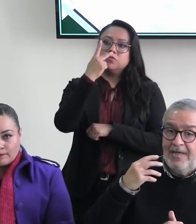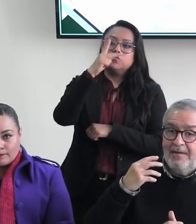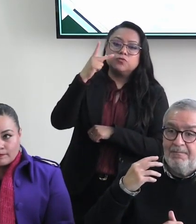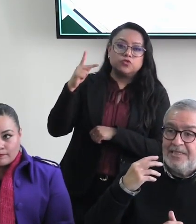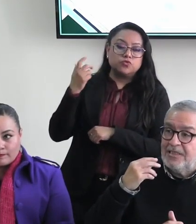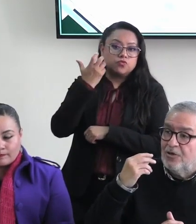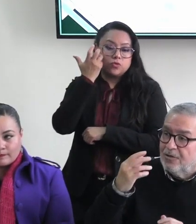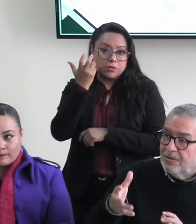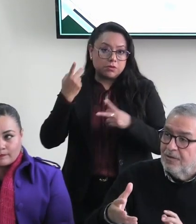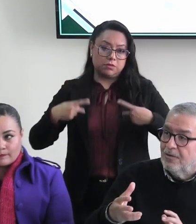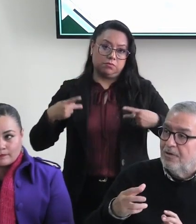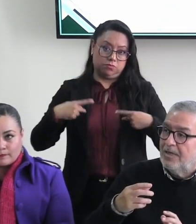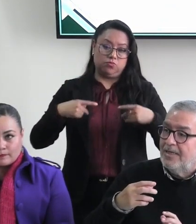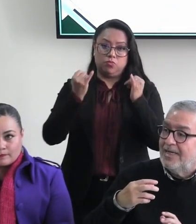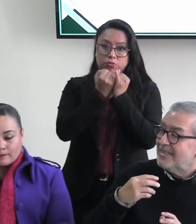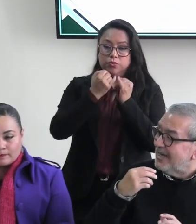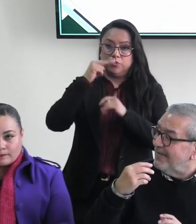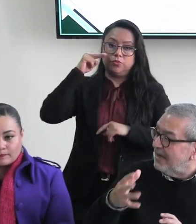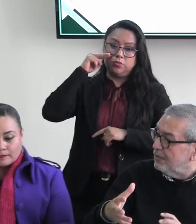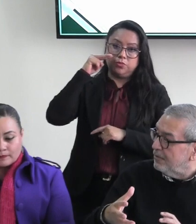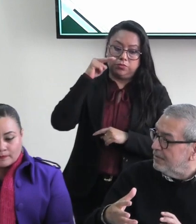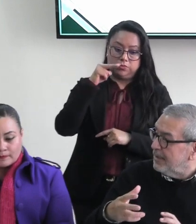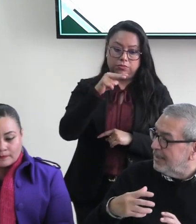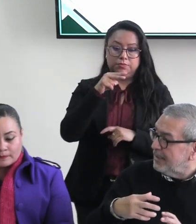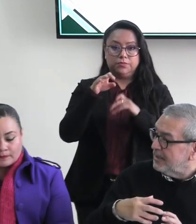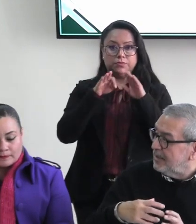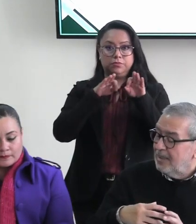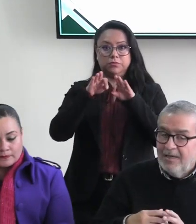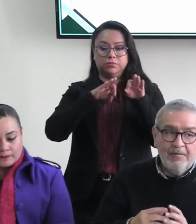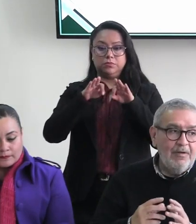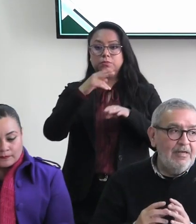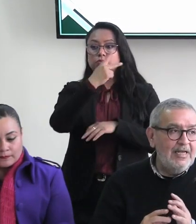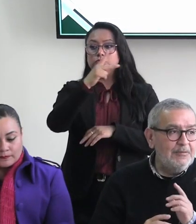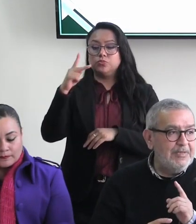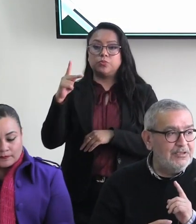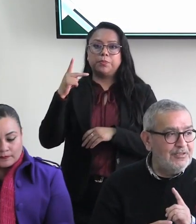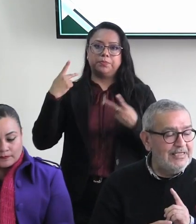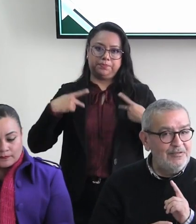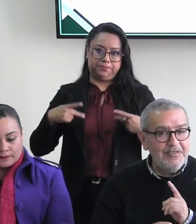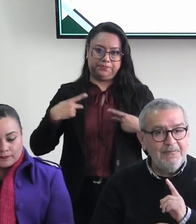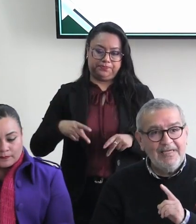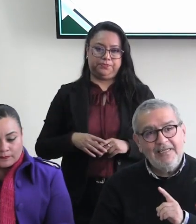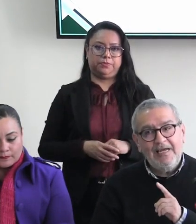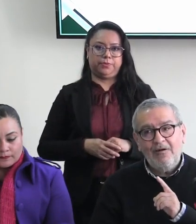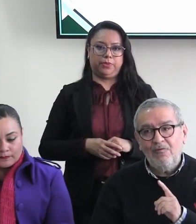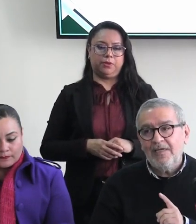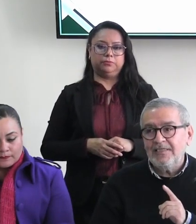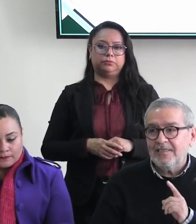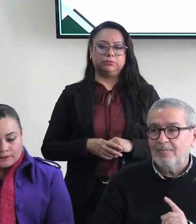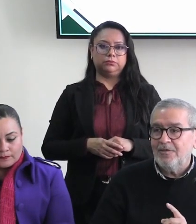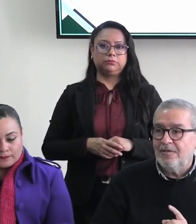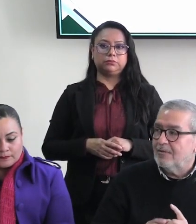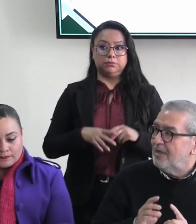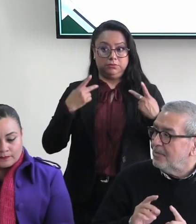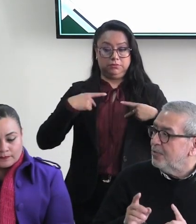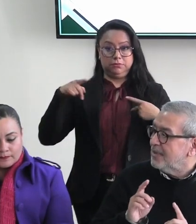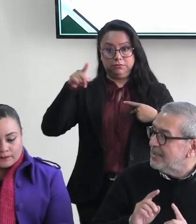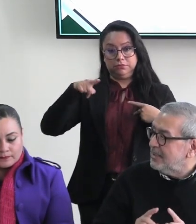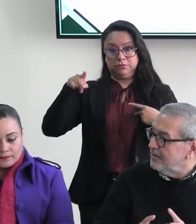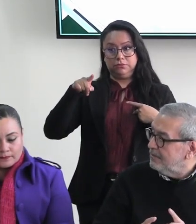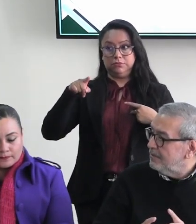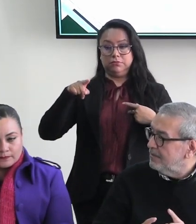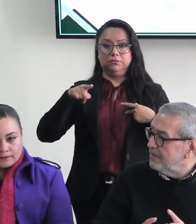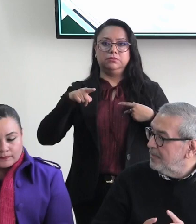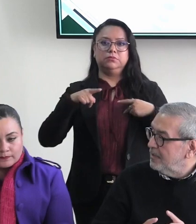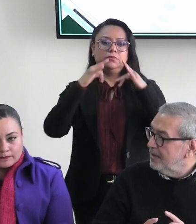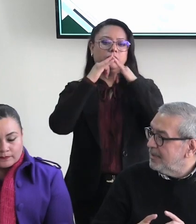la visión y el trabajo de la gente. Las personas no se van a un asentamiento irregular porque